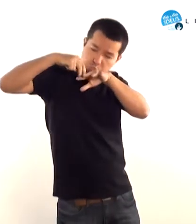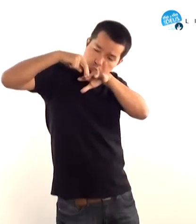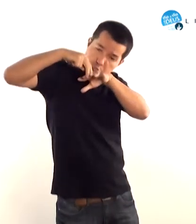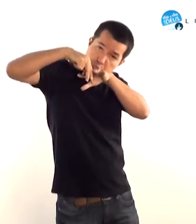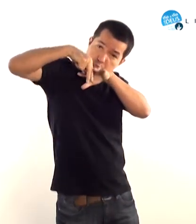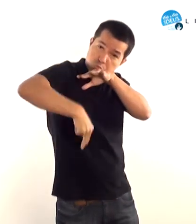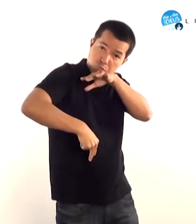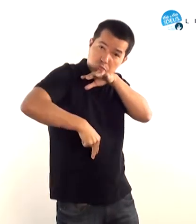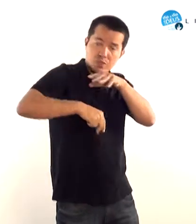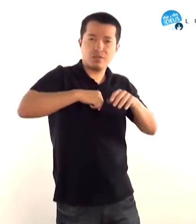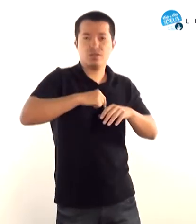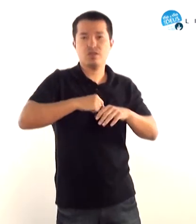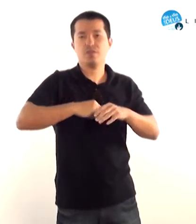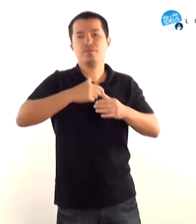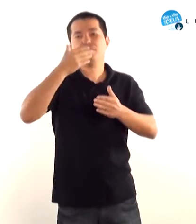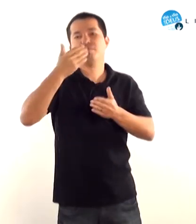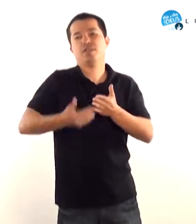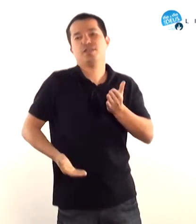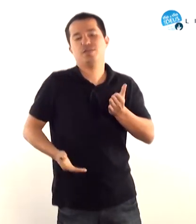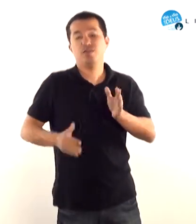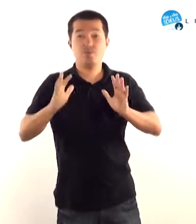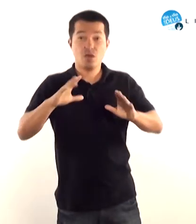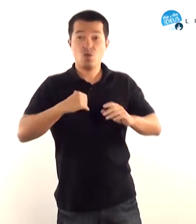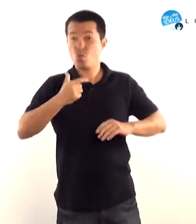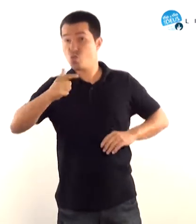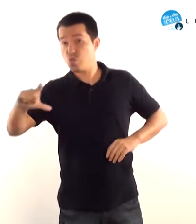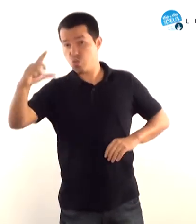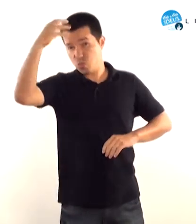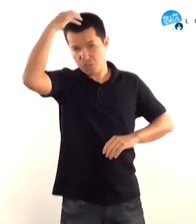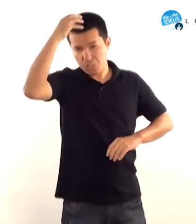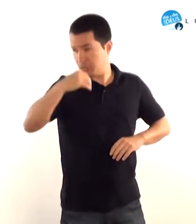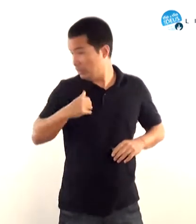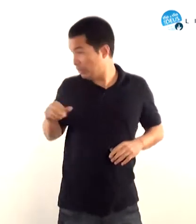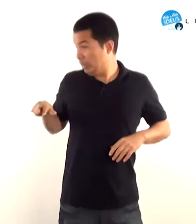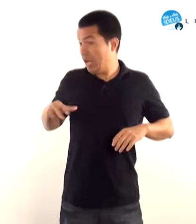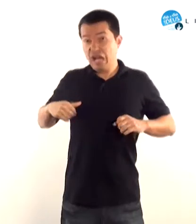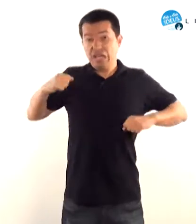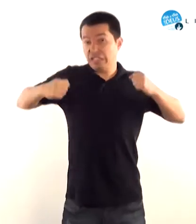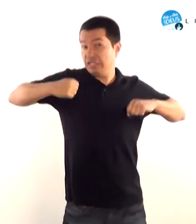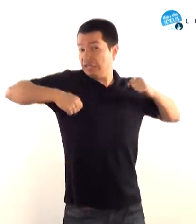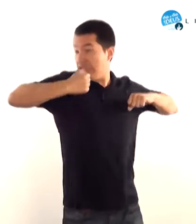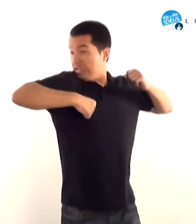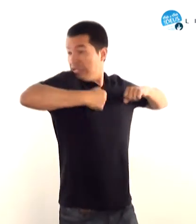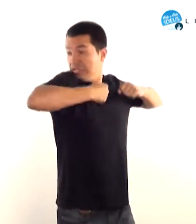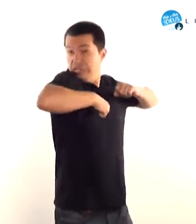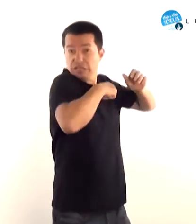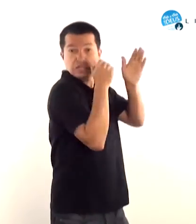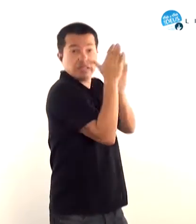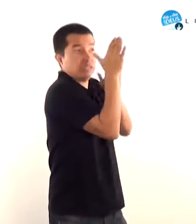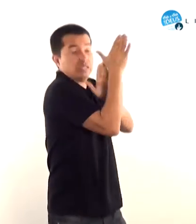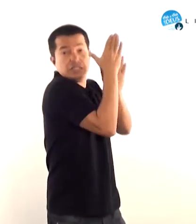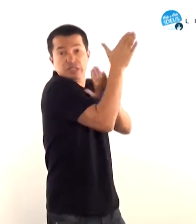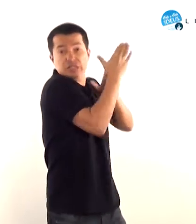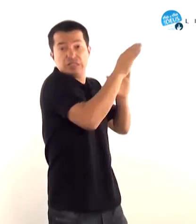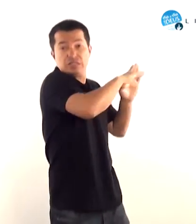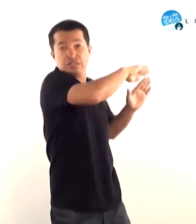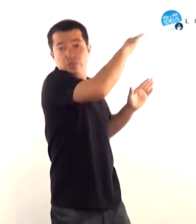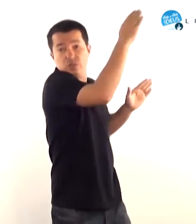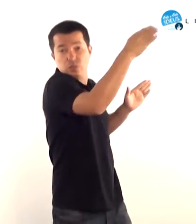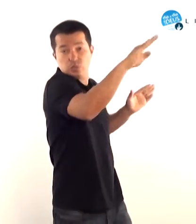montanhas. Os 4 reis pegaram todo o mantimento e os objetos de valor que havia em Sodoma e Gomorra e foram embora.